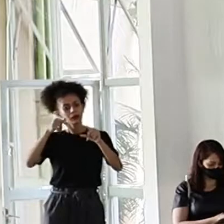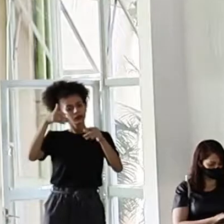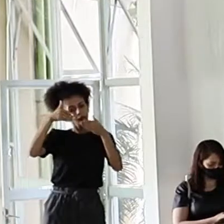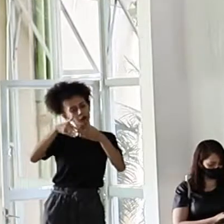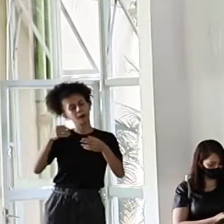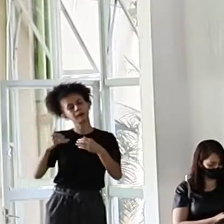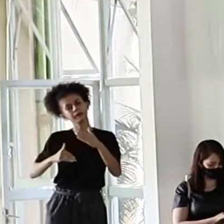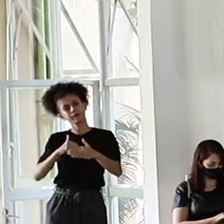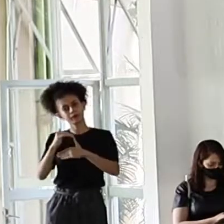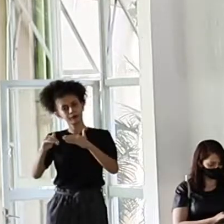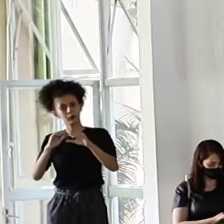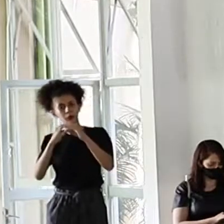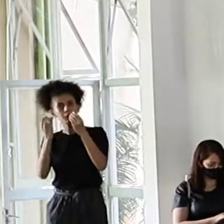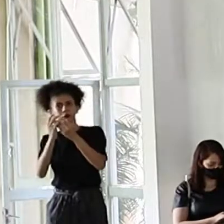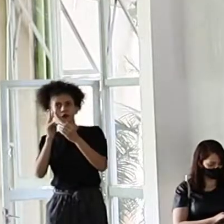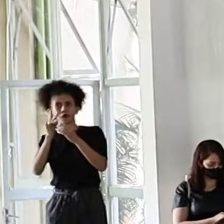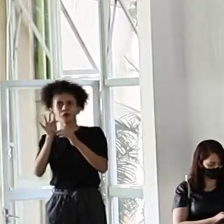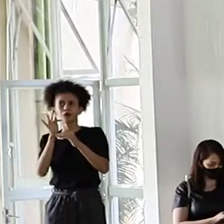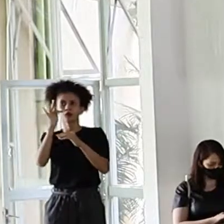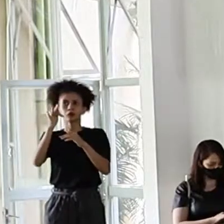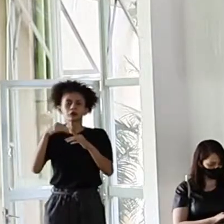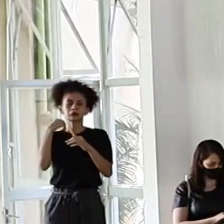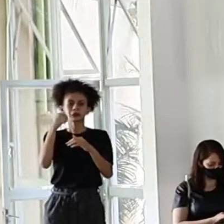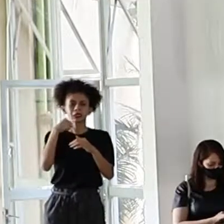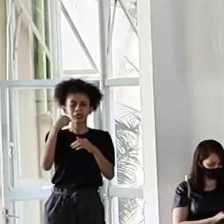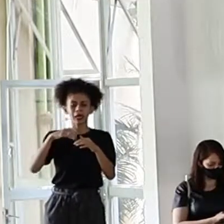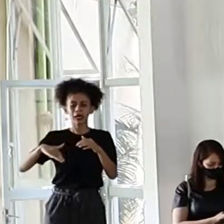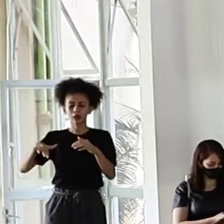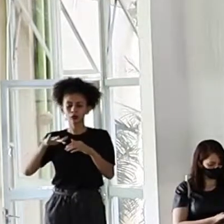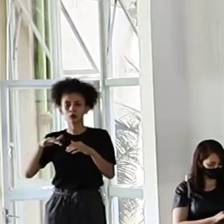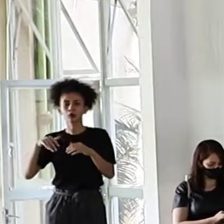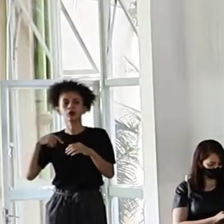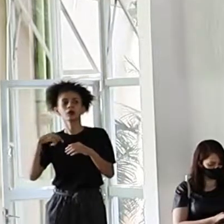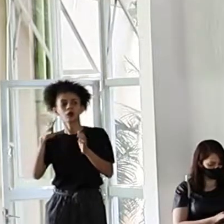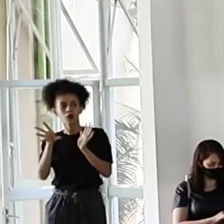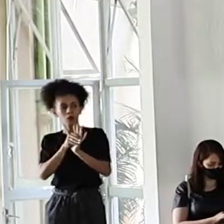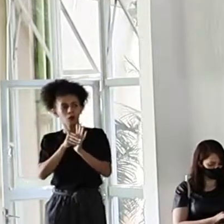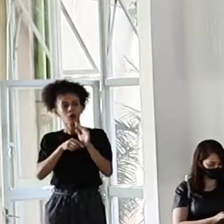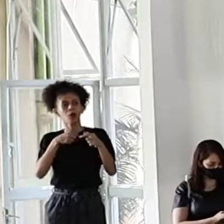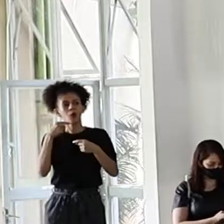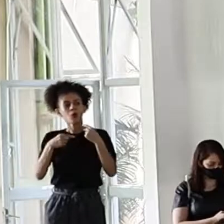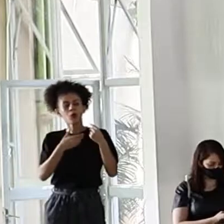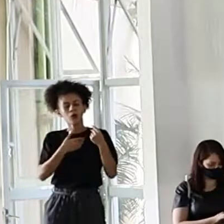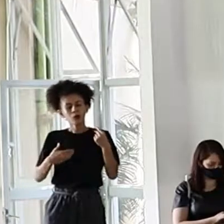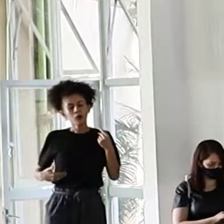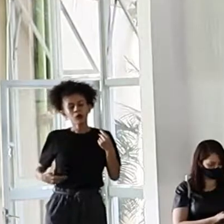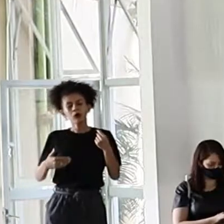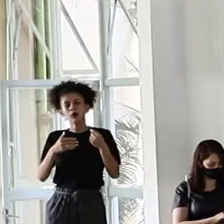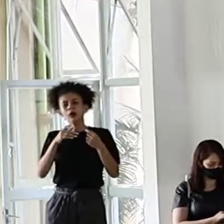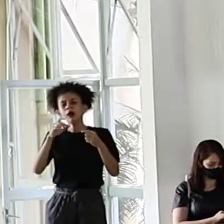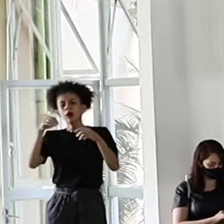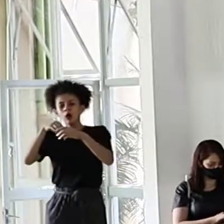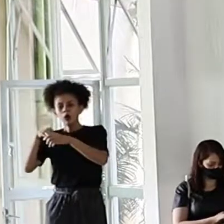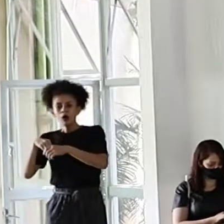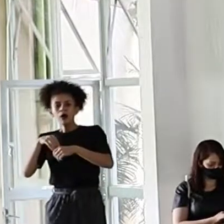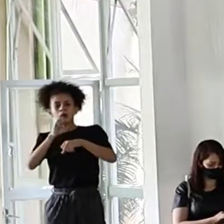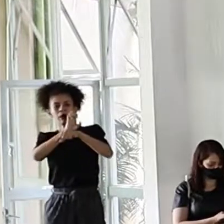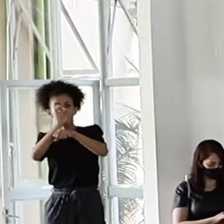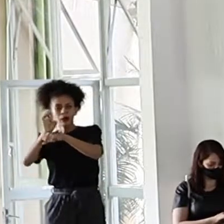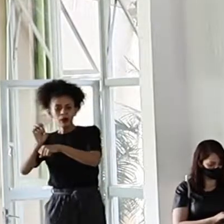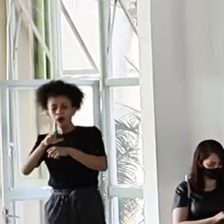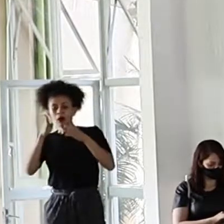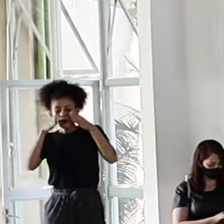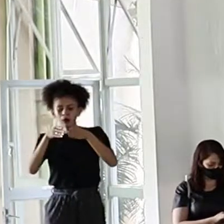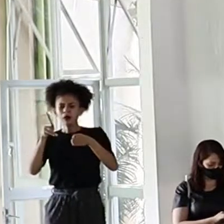coloquei isso é política pública de estado para estado e município tomando como referência o DF todo o projeto deveria